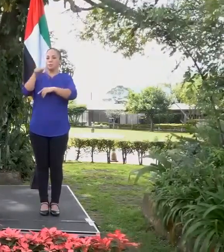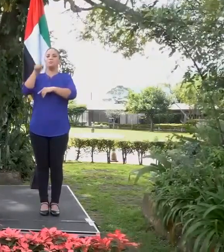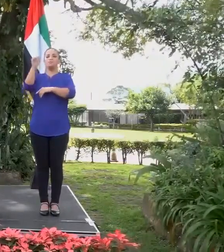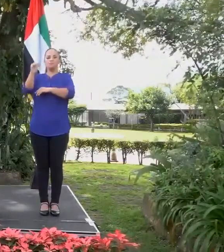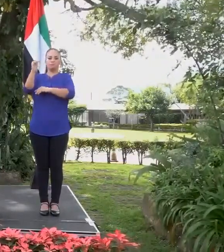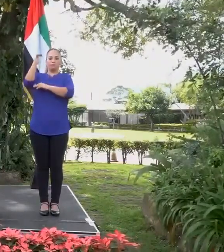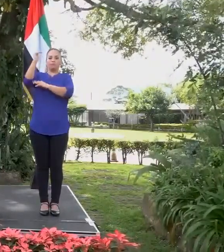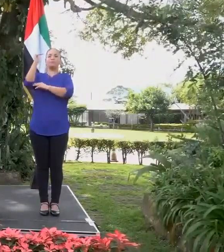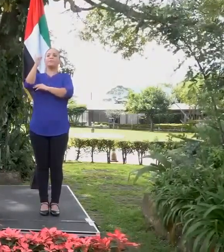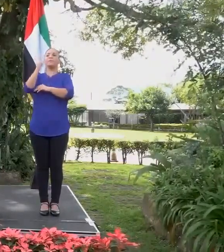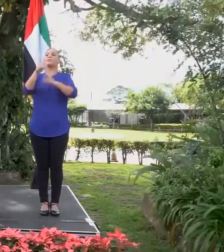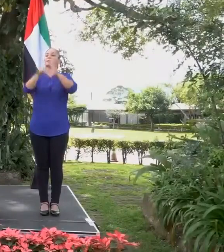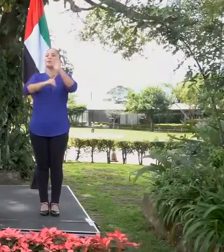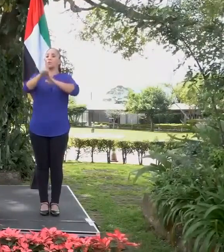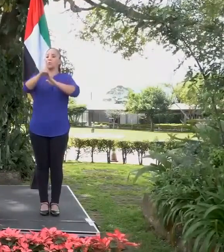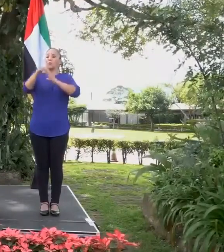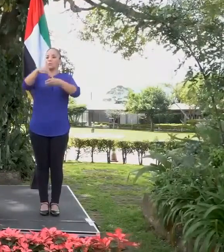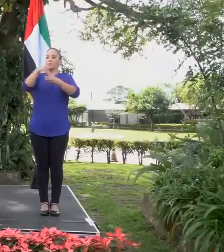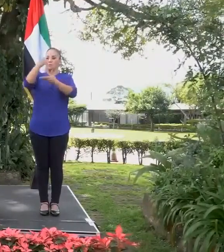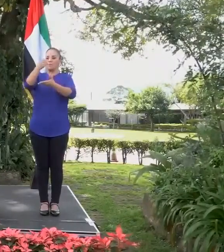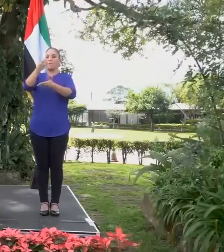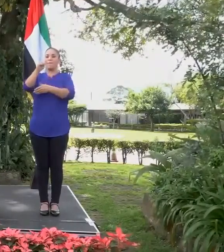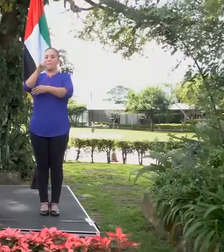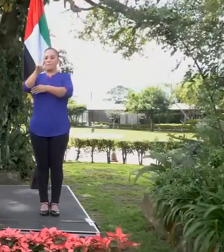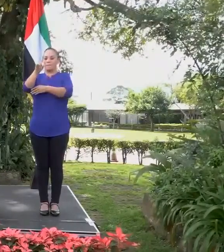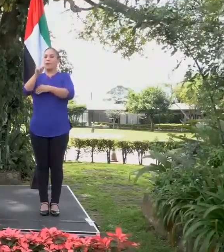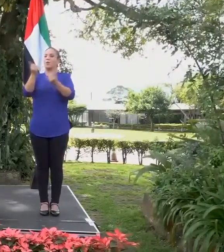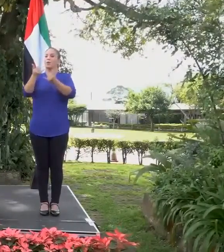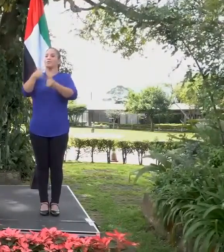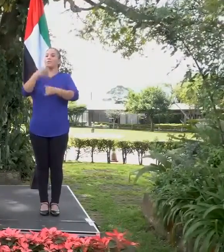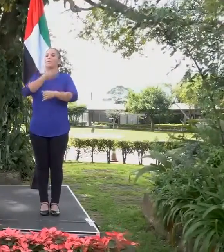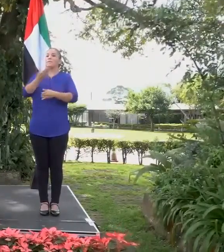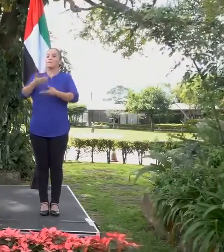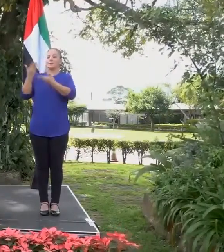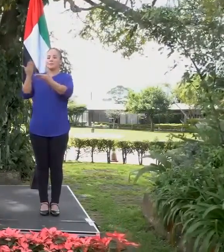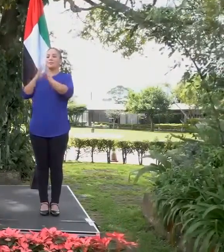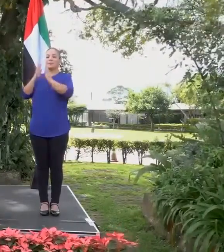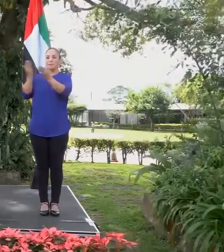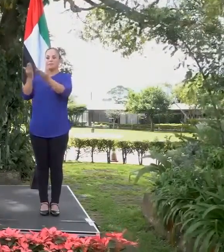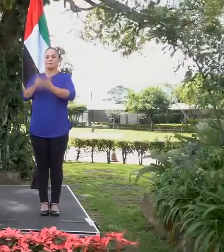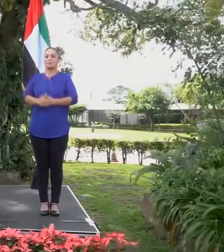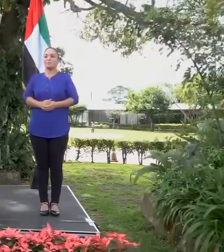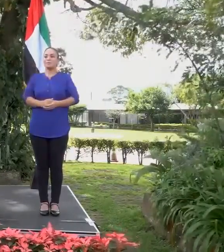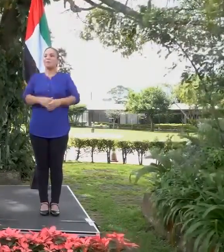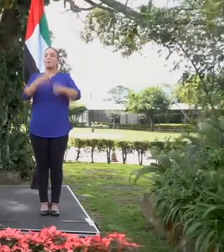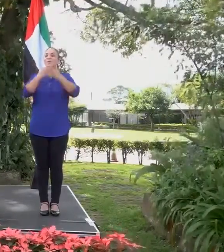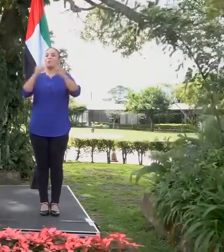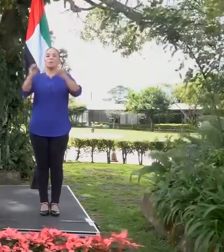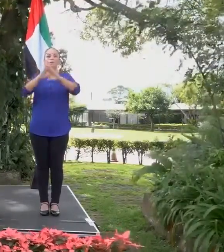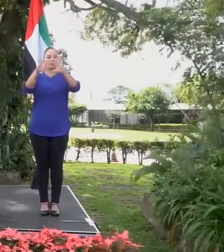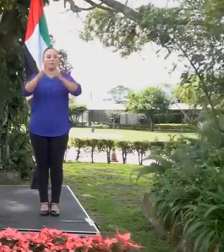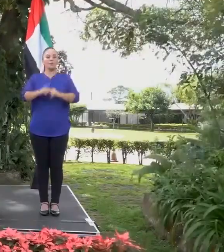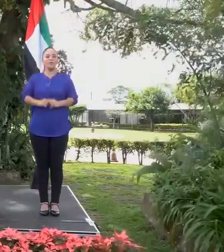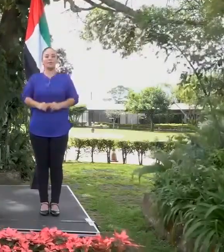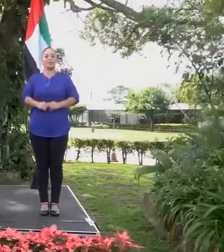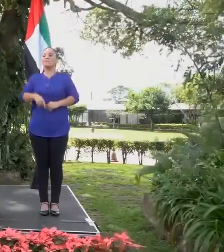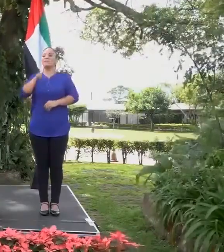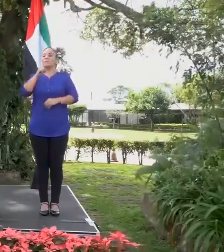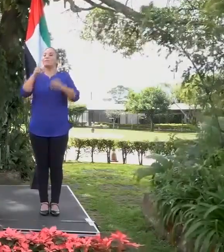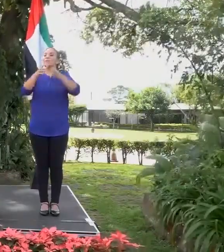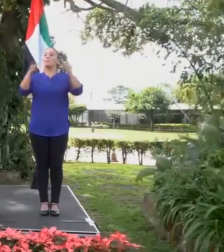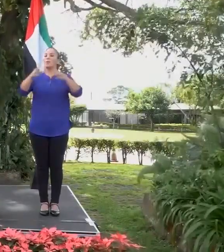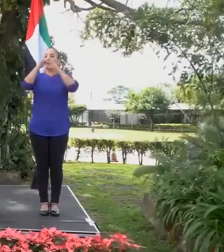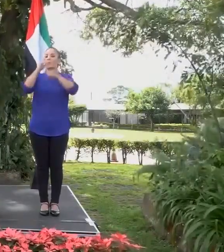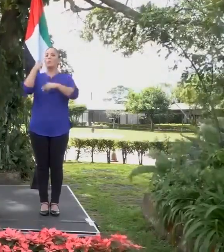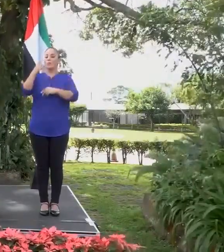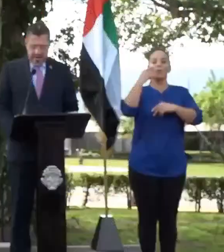alto directivo de Desarrollo de Inversión de Masdar. Con ustedes, el señor Presidente de la República. Muy buenos días. Es un gran